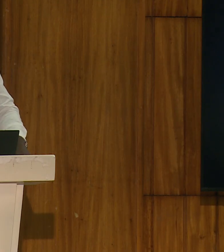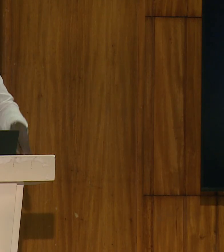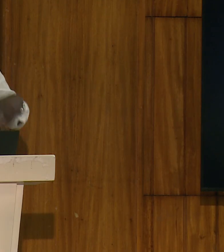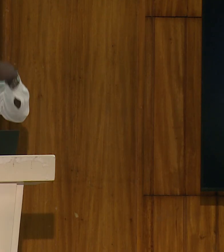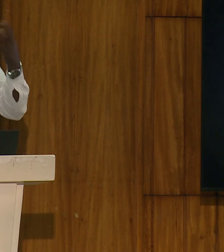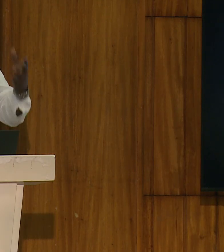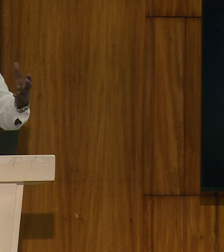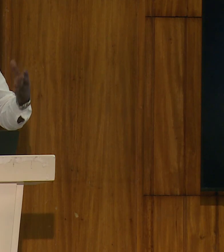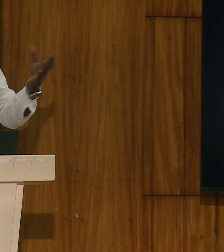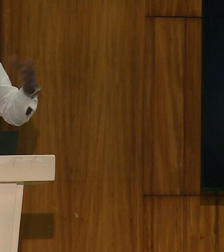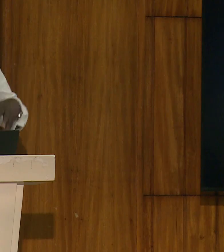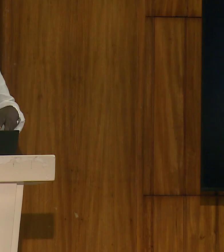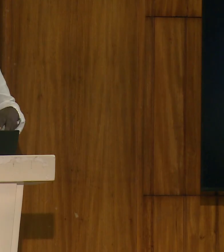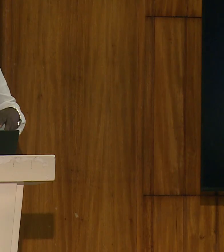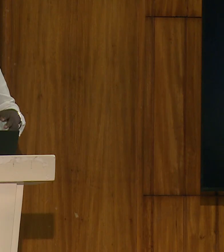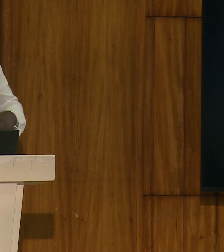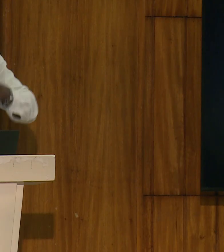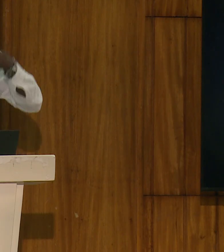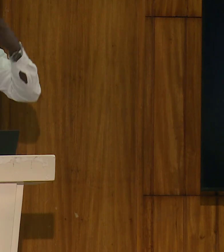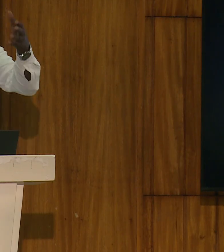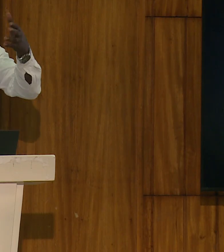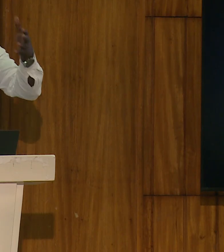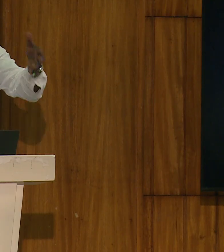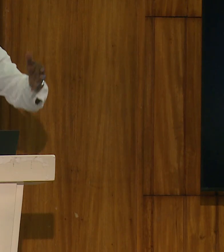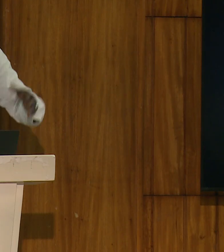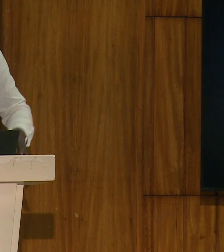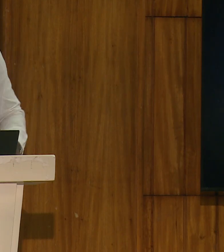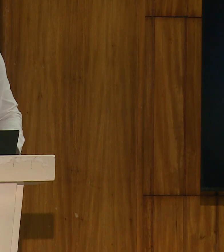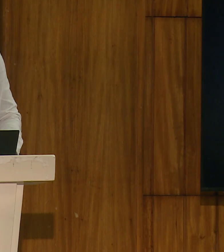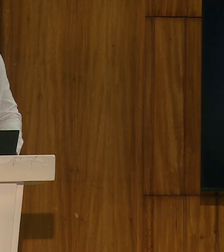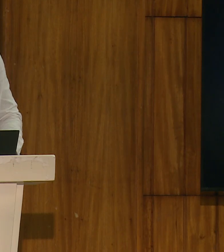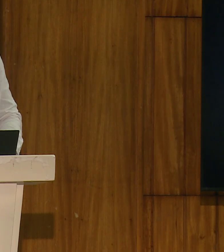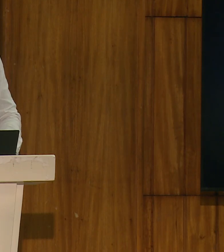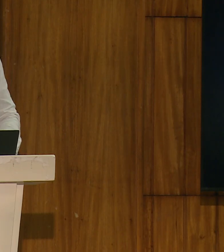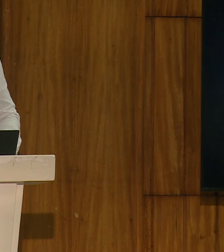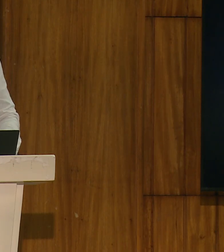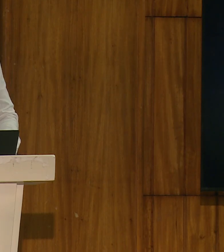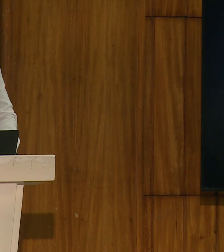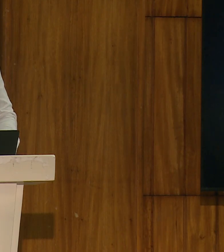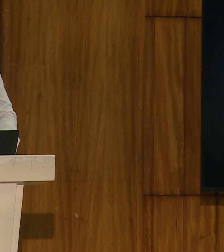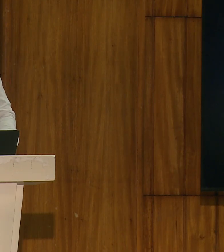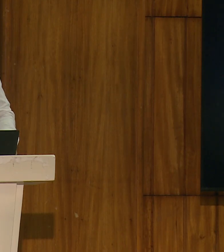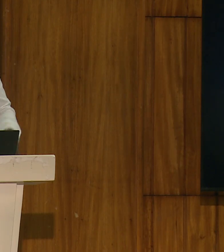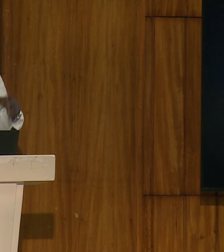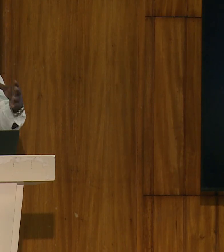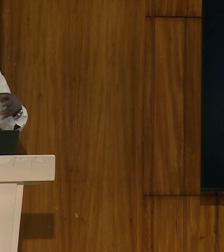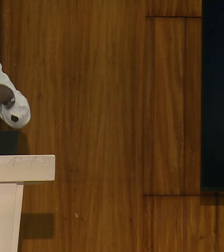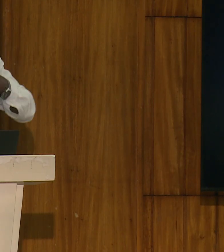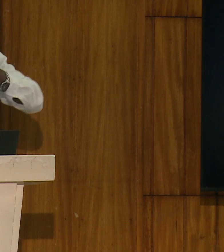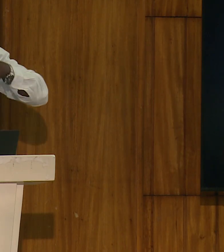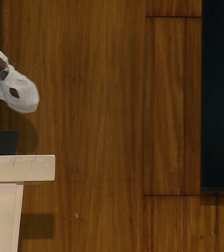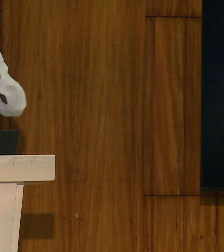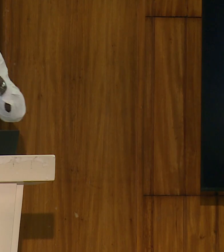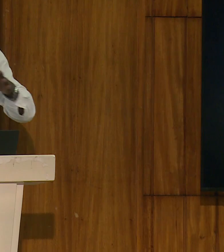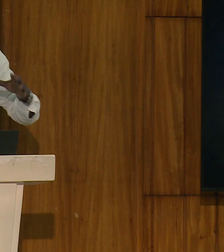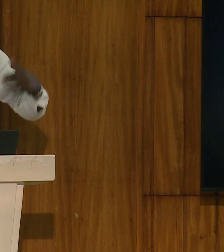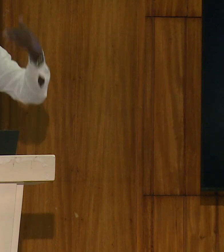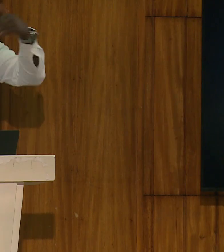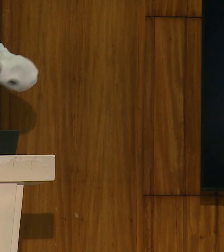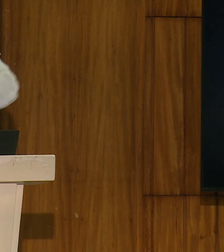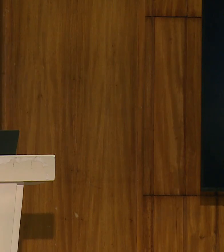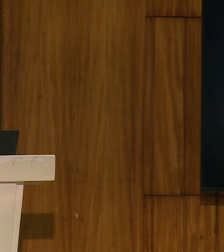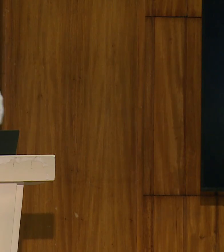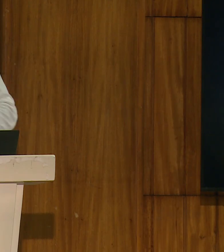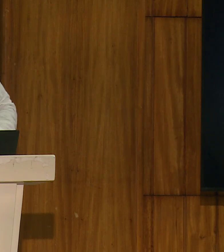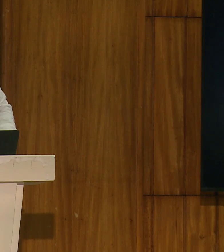jóvenes priorizan al gobierno. Por eso nosotros hemos intervenido a este nivel, incluyendo todas las intervenciones